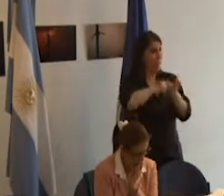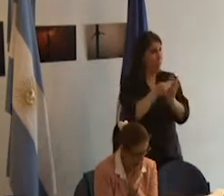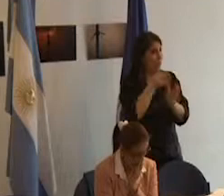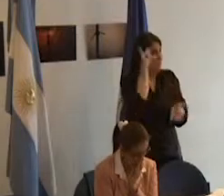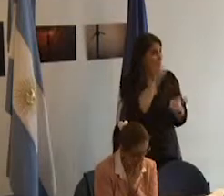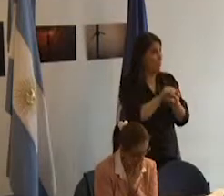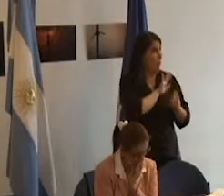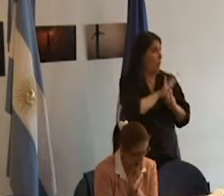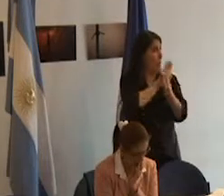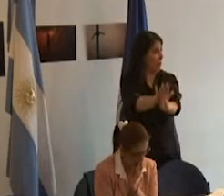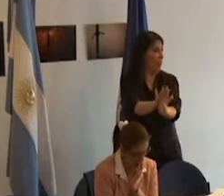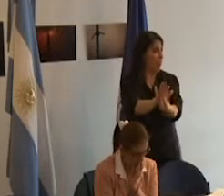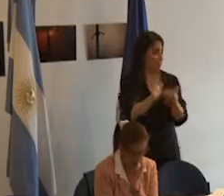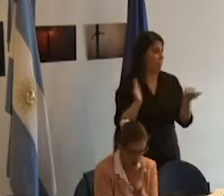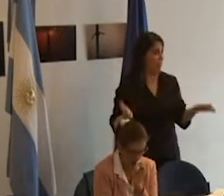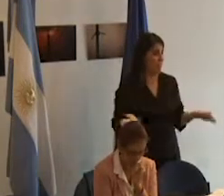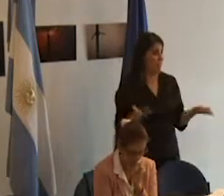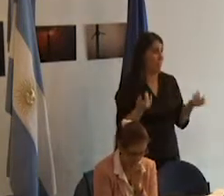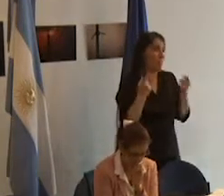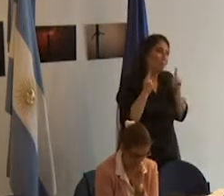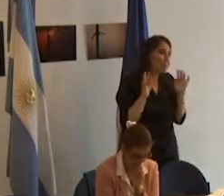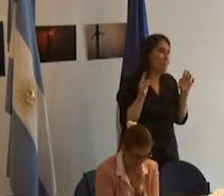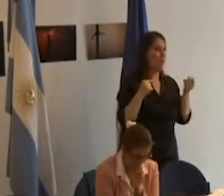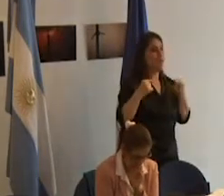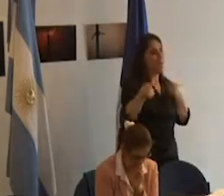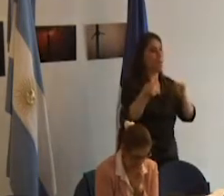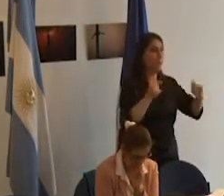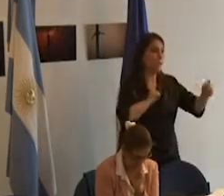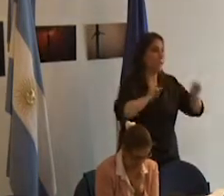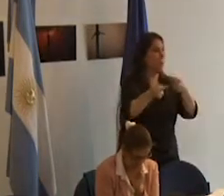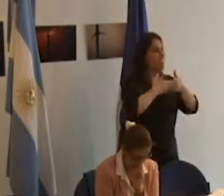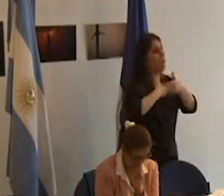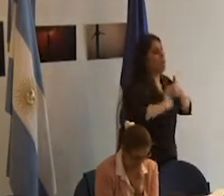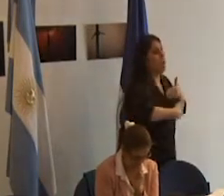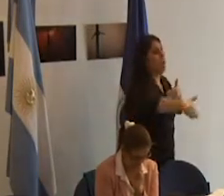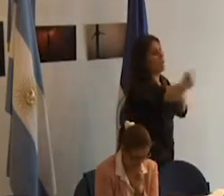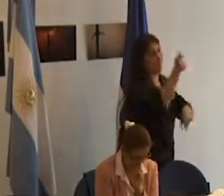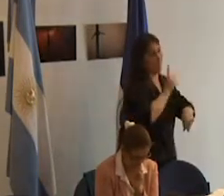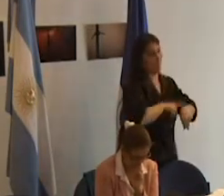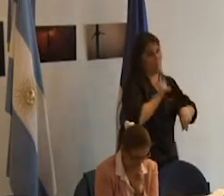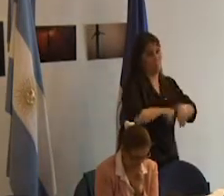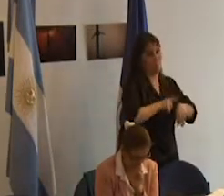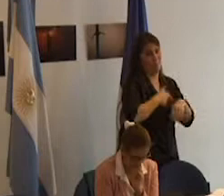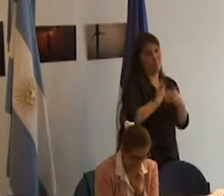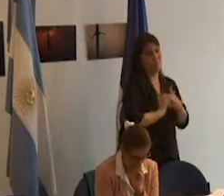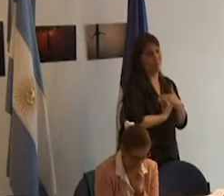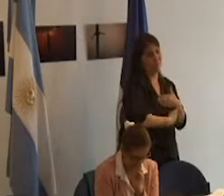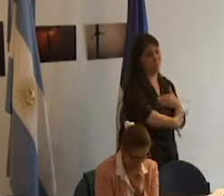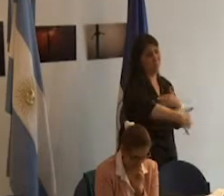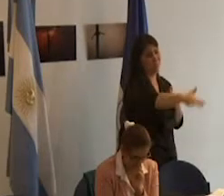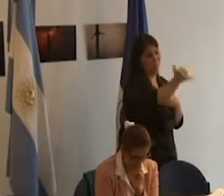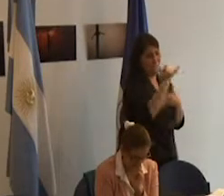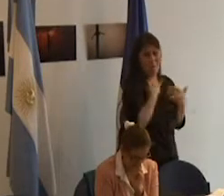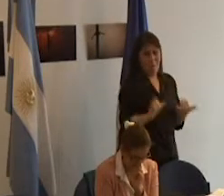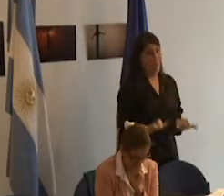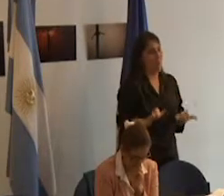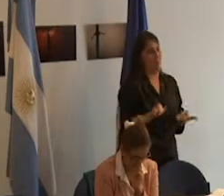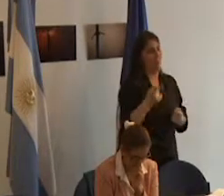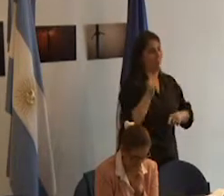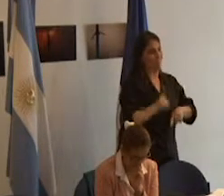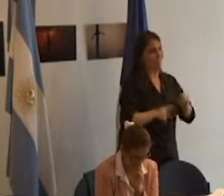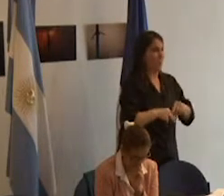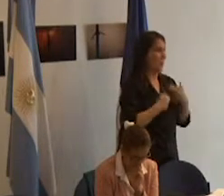de exclusión, pero digamos que esa es una discusión de mucho más largo aliento que no se podría dar en